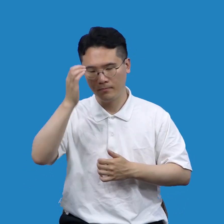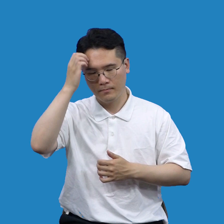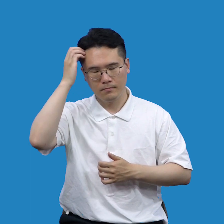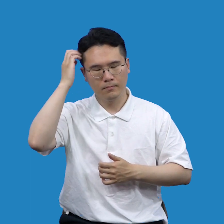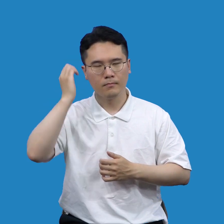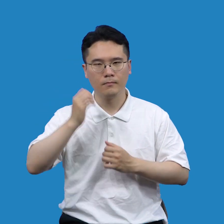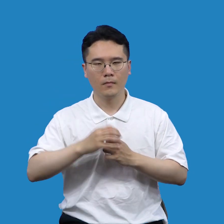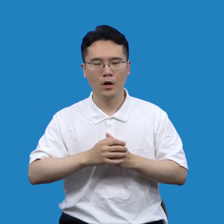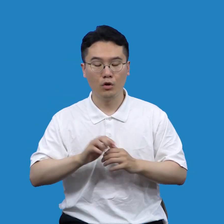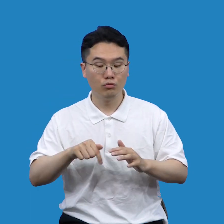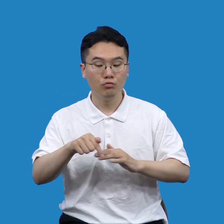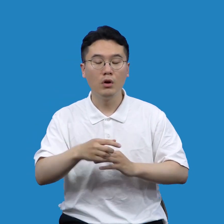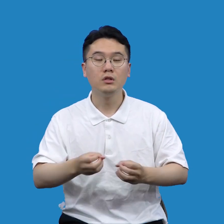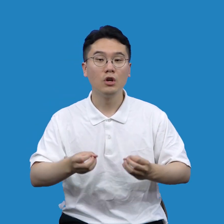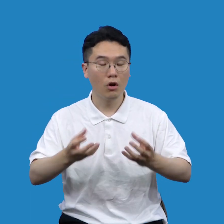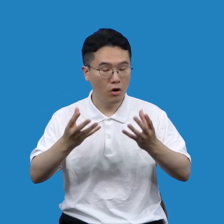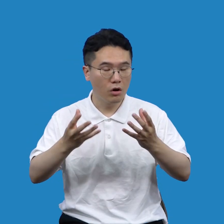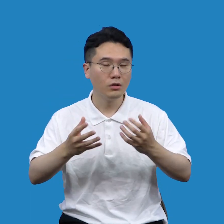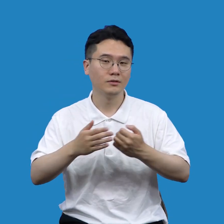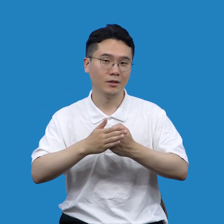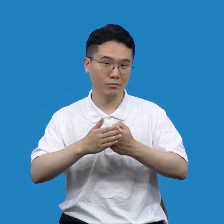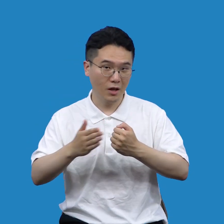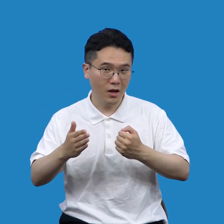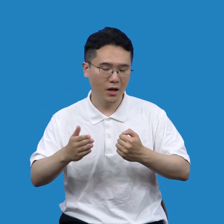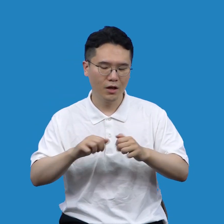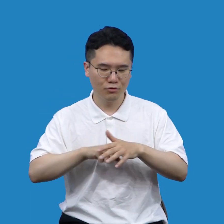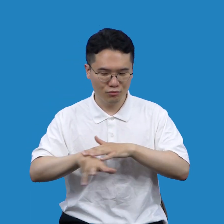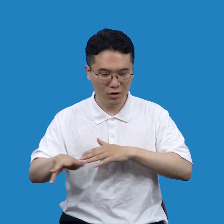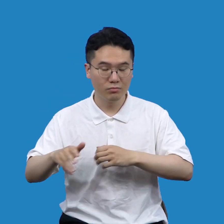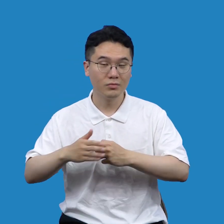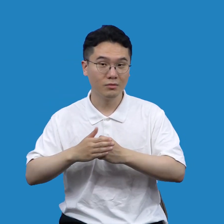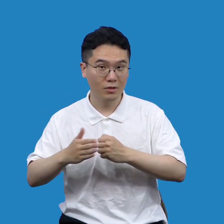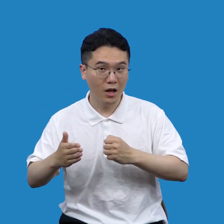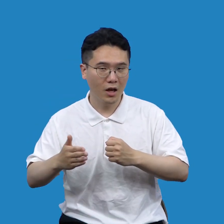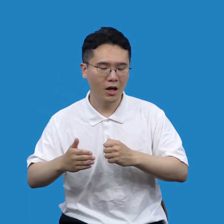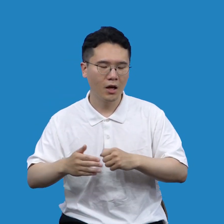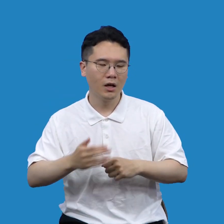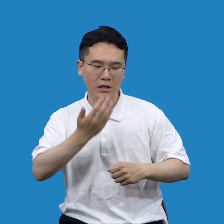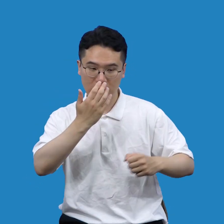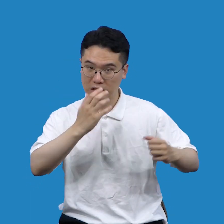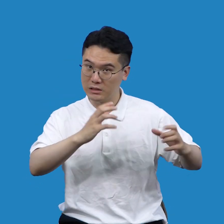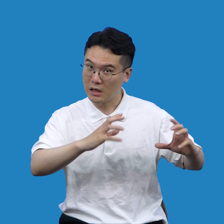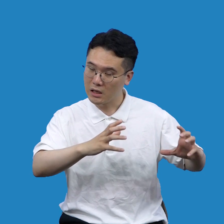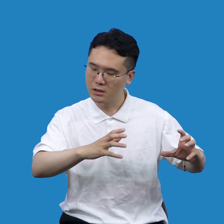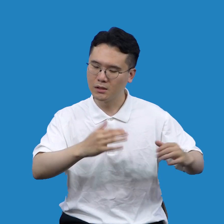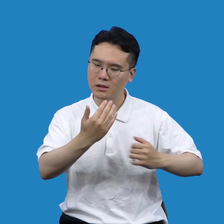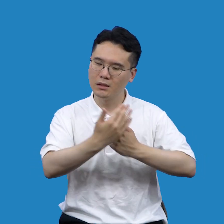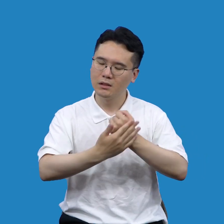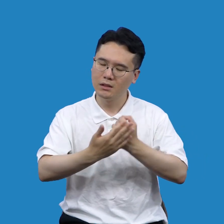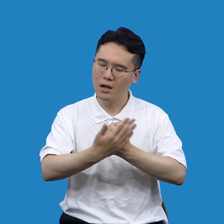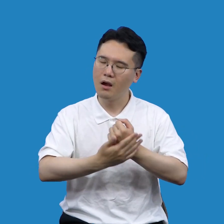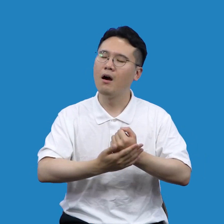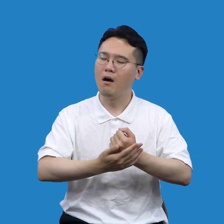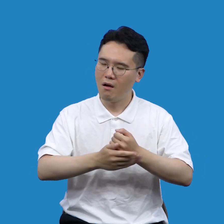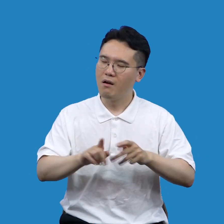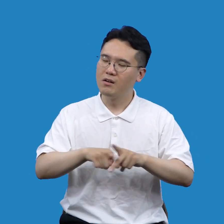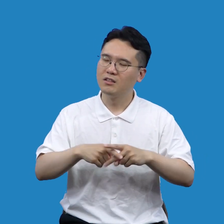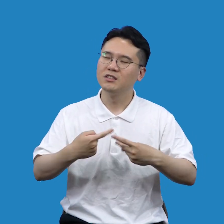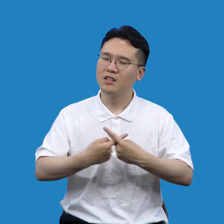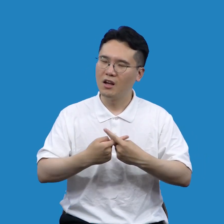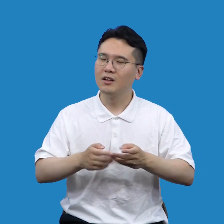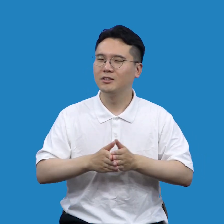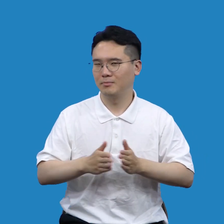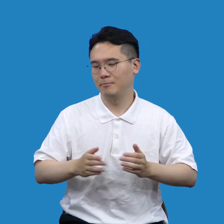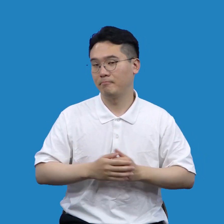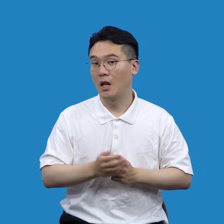그러니까 6월절 사건 때문에, 출애굽 사건 때문에 그들은 은혜를 이해하게 됐어요. 은혜란 단어. 여러분,